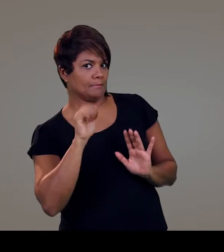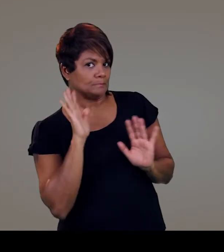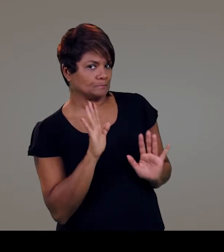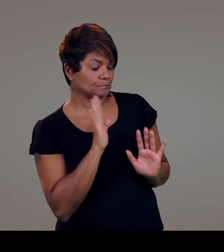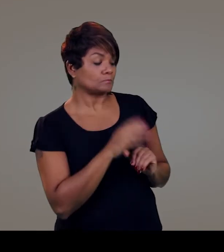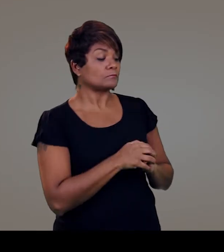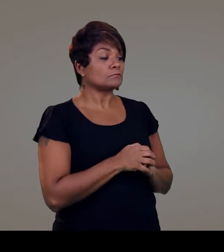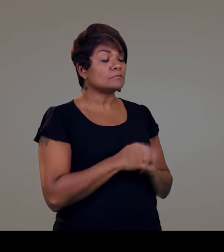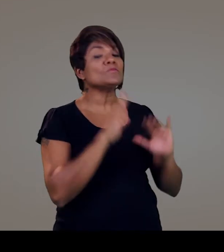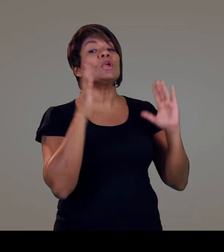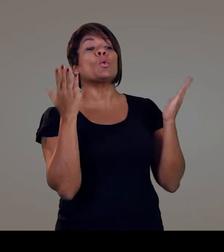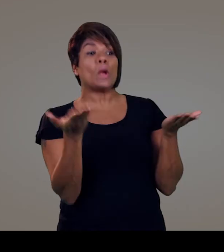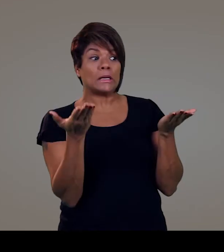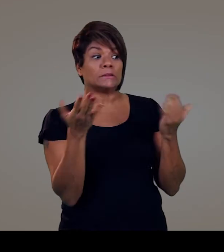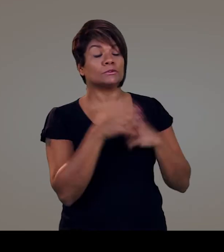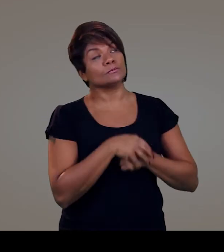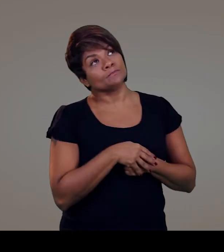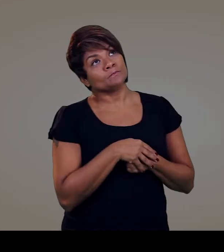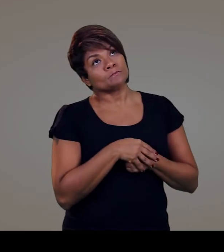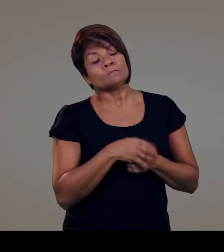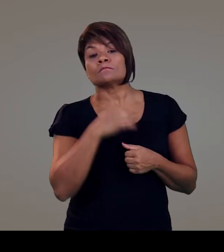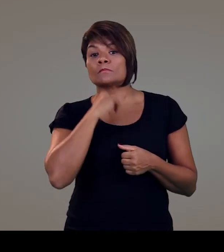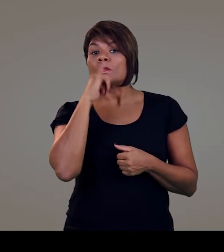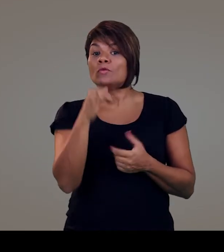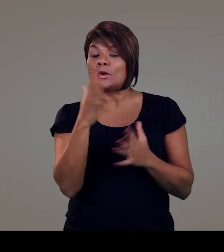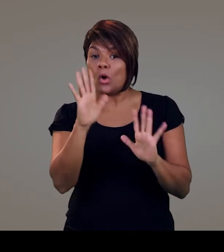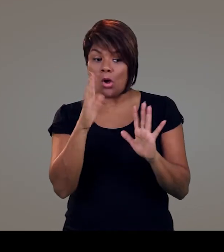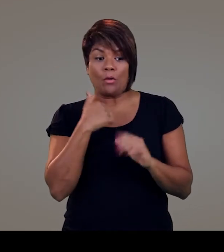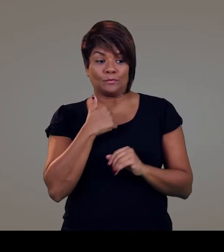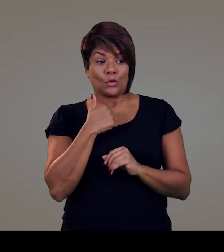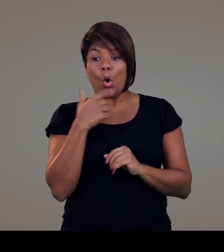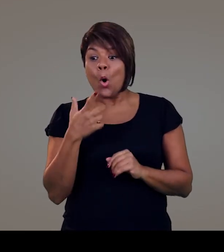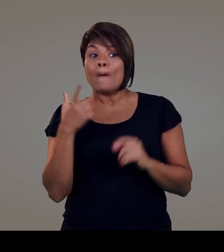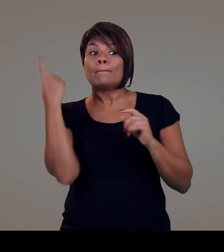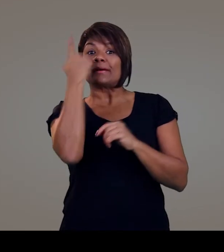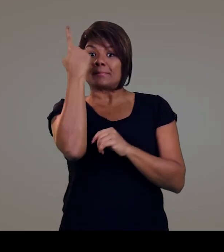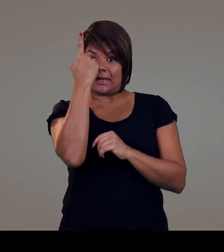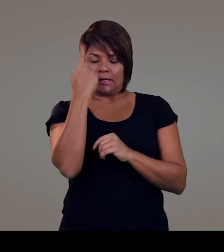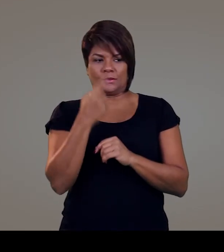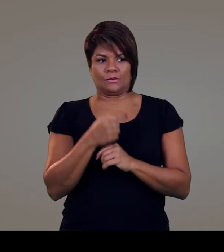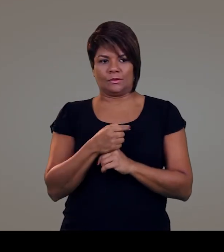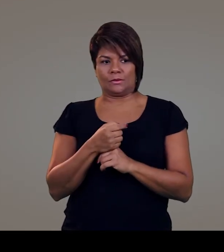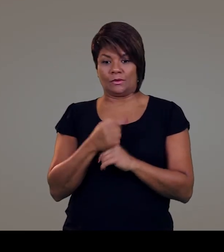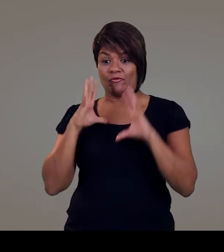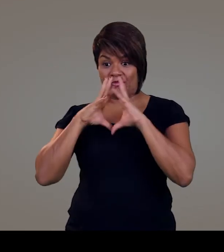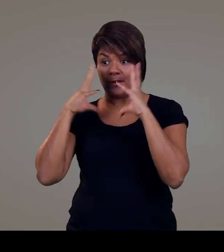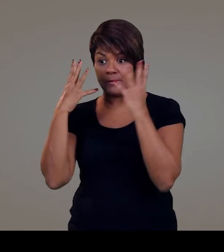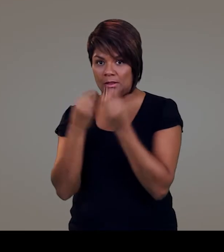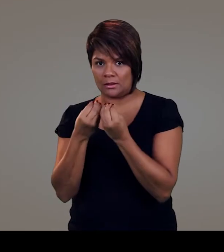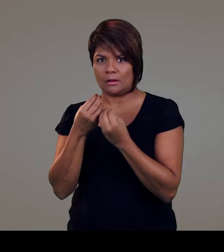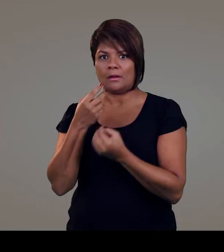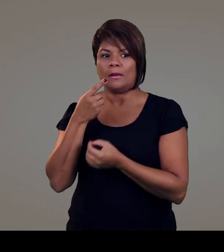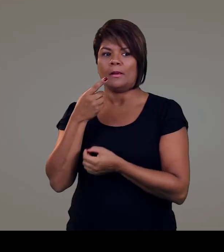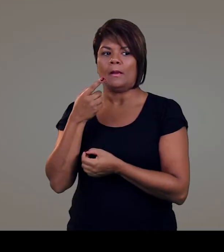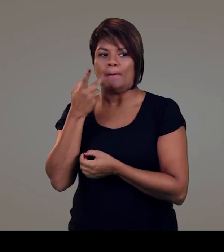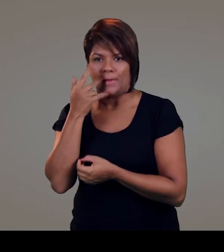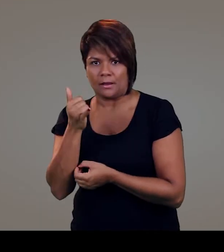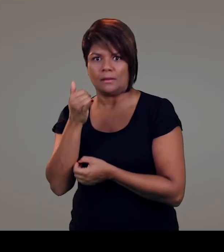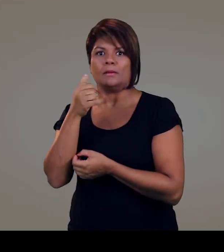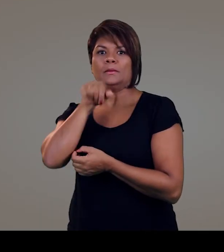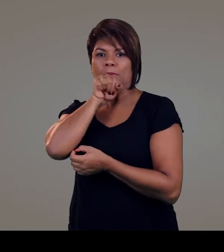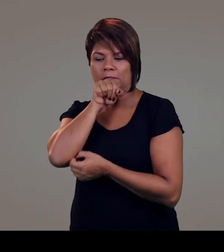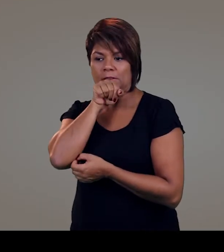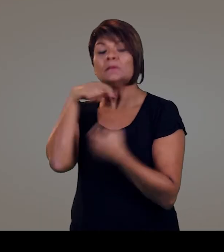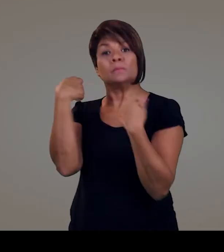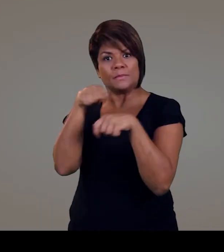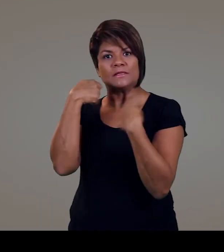língua e o filho vai ter que adquirir esta língua, para que eles possam voltar a ter essa relação de